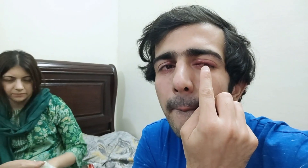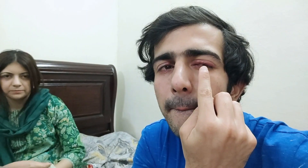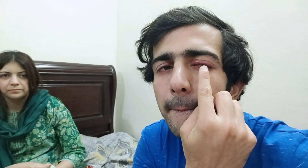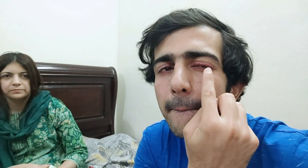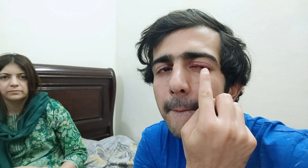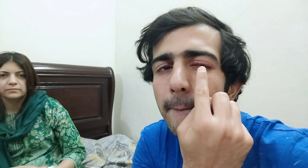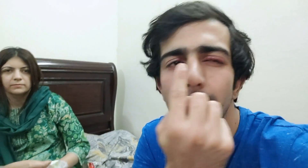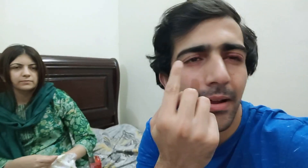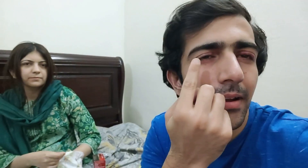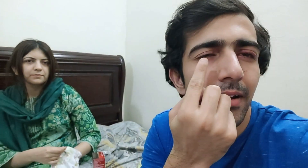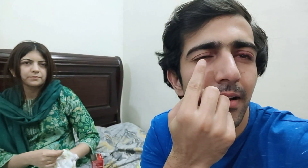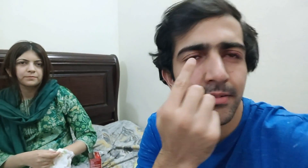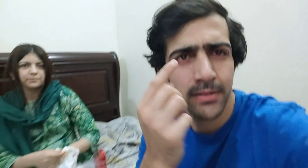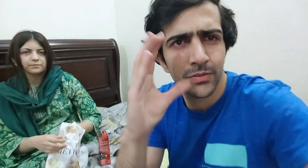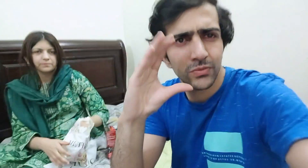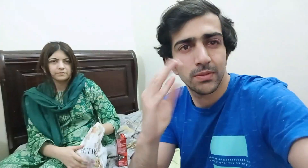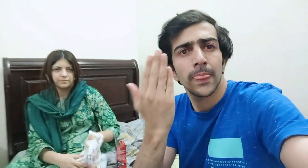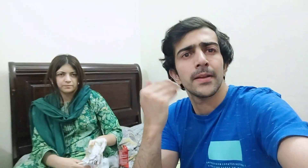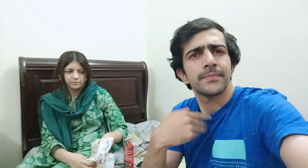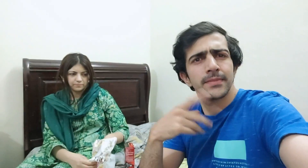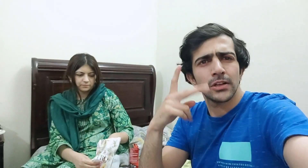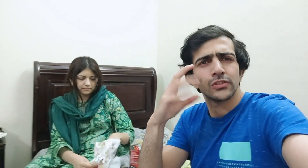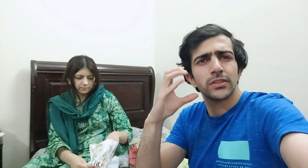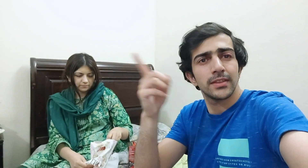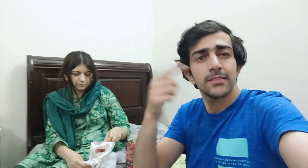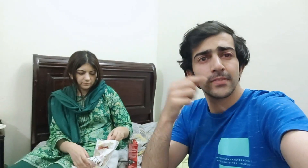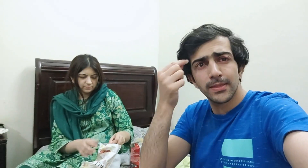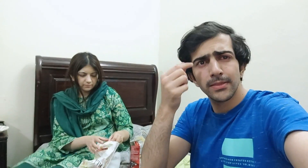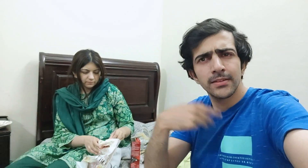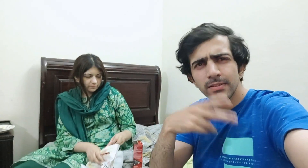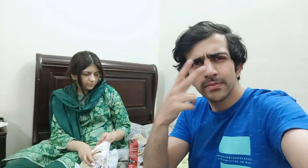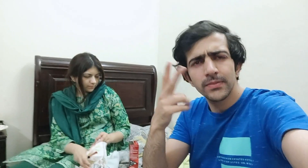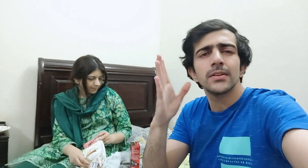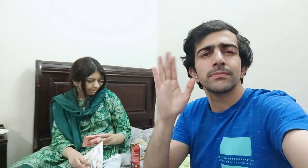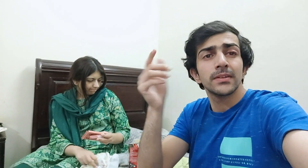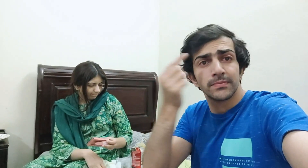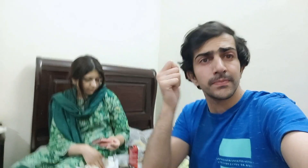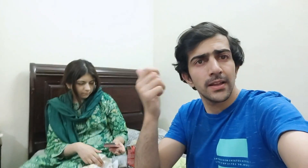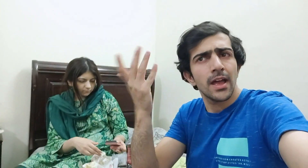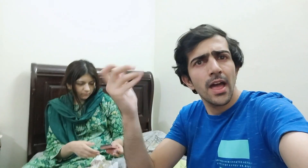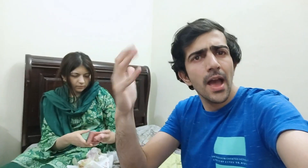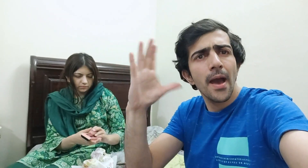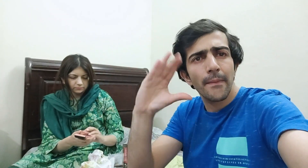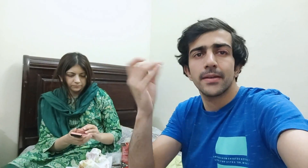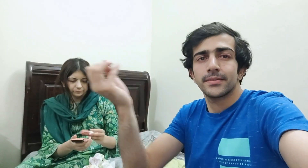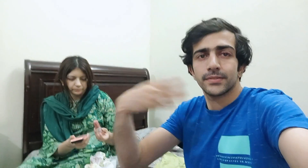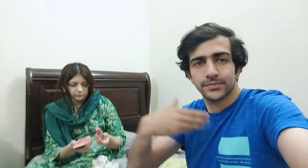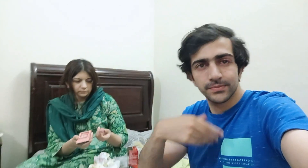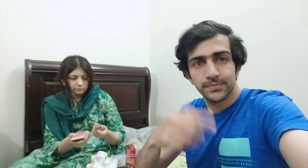आई एलर्जी बहुत सख्त हुई हुई है, पहले काफ़ी ज़्यादा थी, मेरी खाला की बेटी को भी हुई हुई है और मुझे भी, और